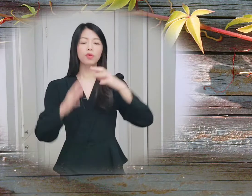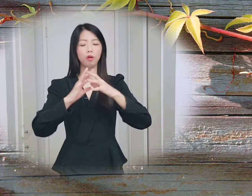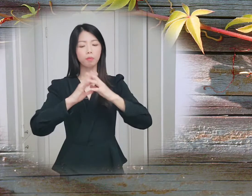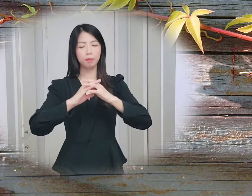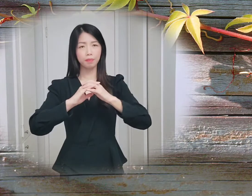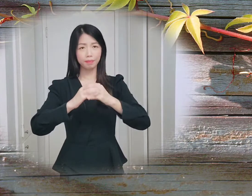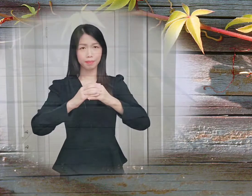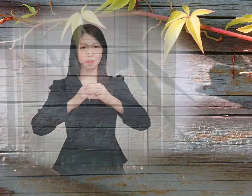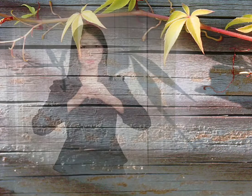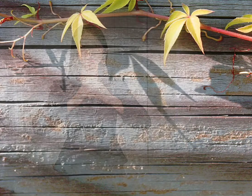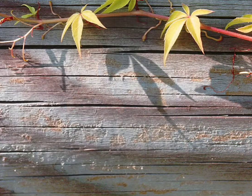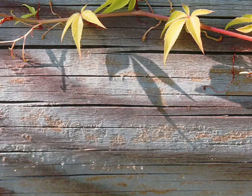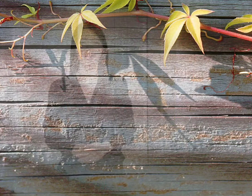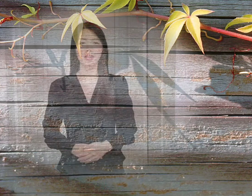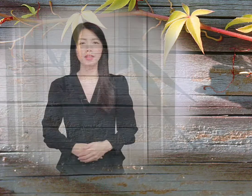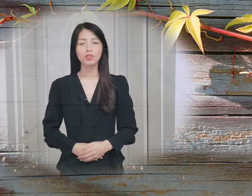위험.